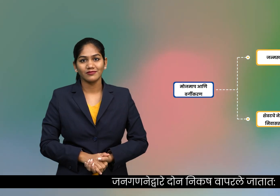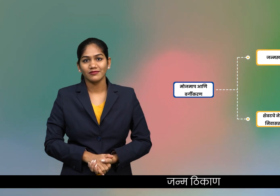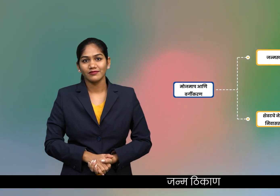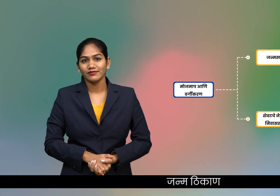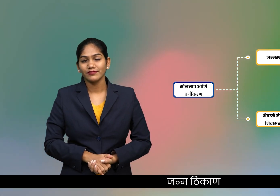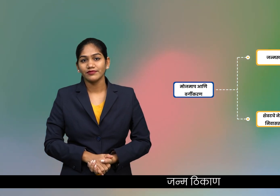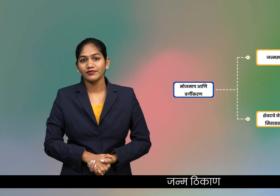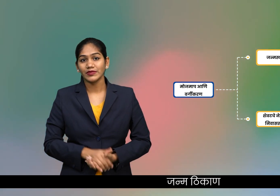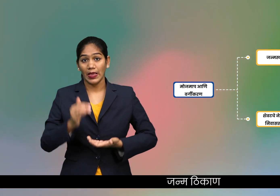जन्म ठिकाण,